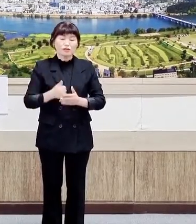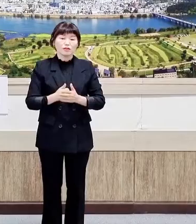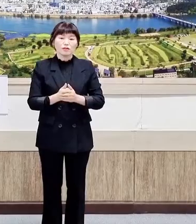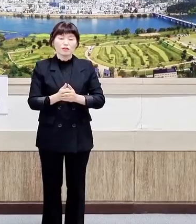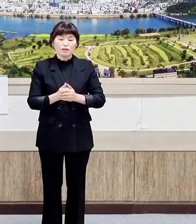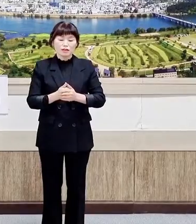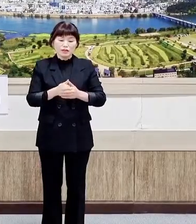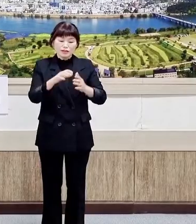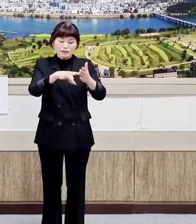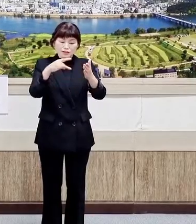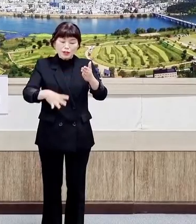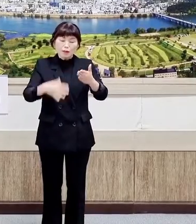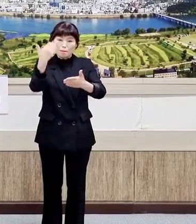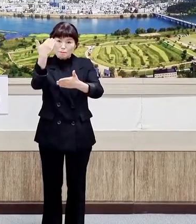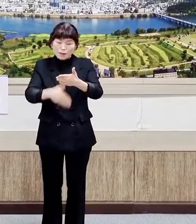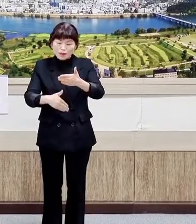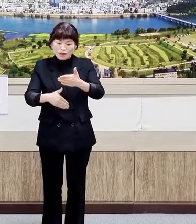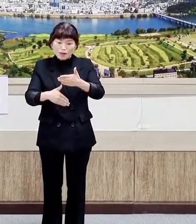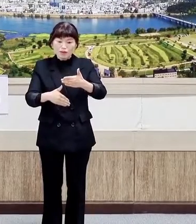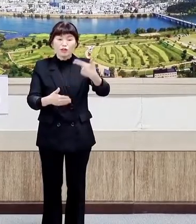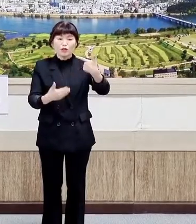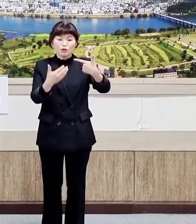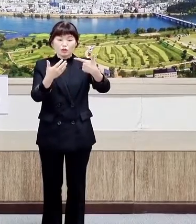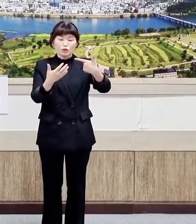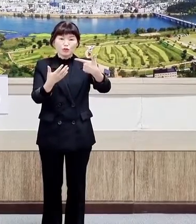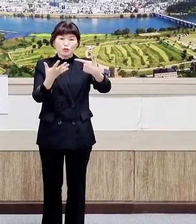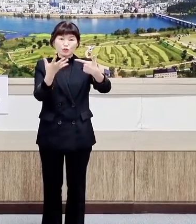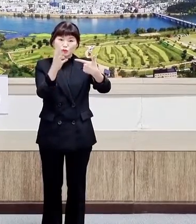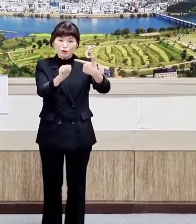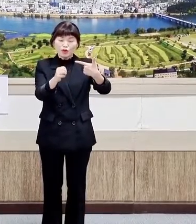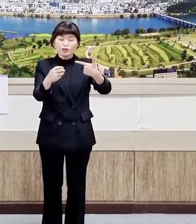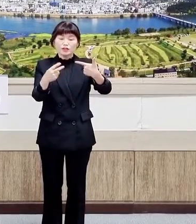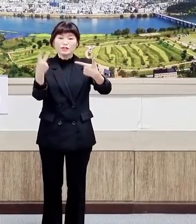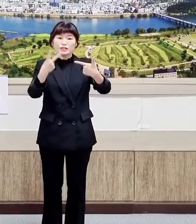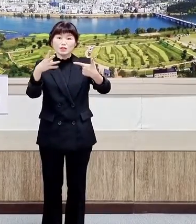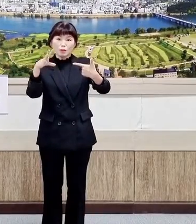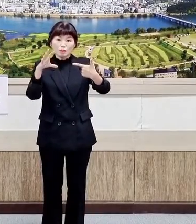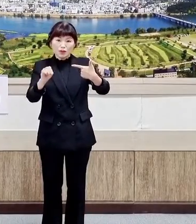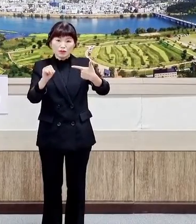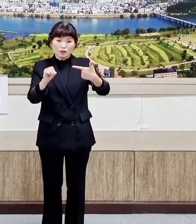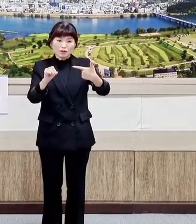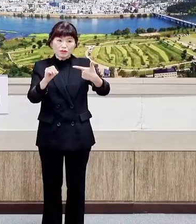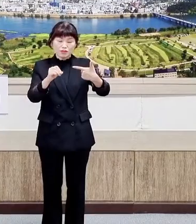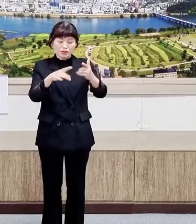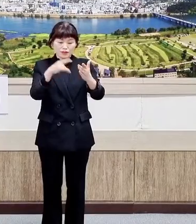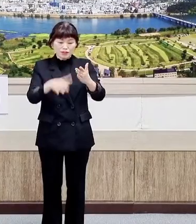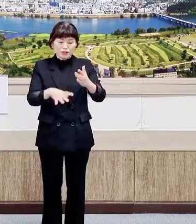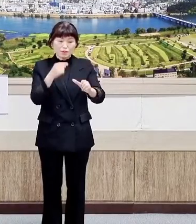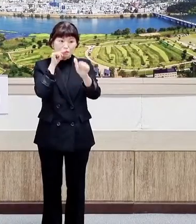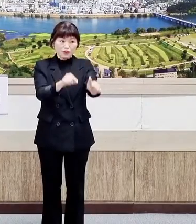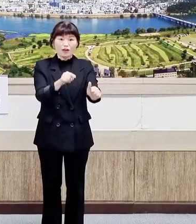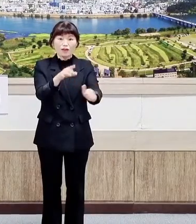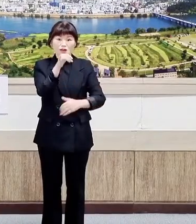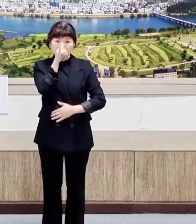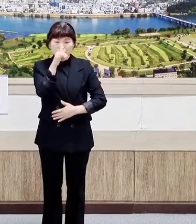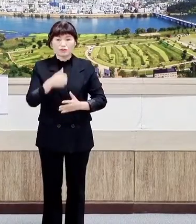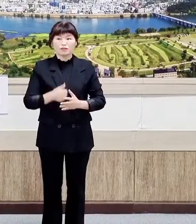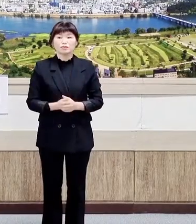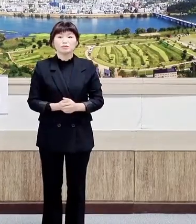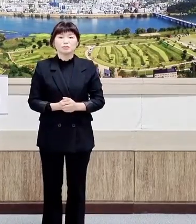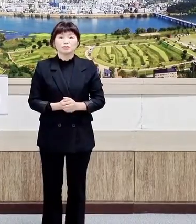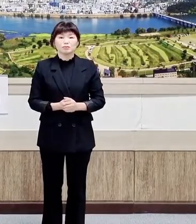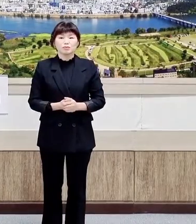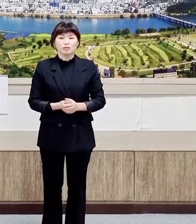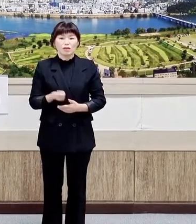6억 2,500만 원을 부과하였습니다. 그러나 사업 시행자는 두 번째